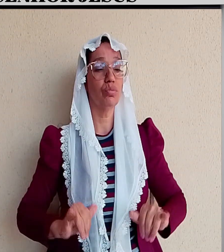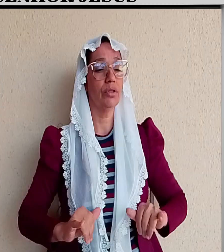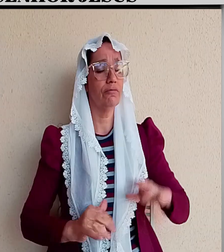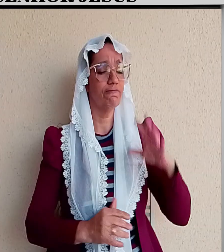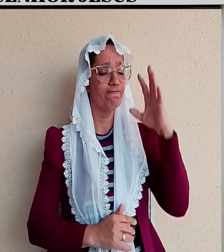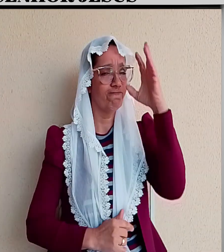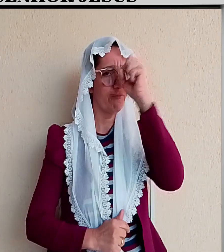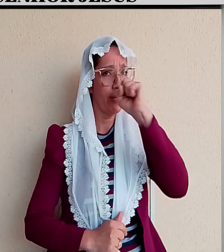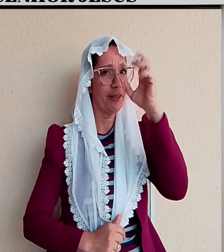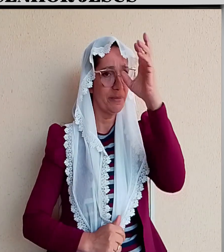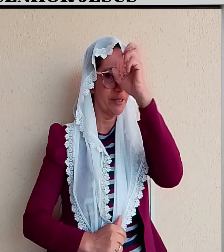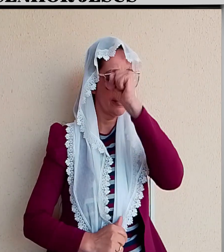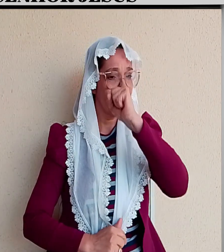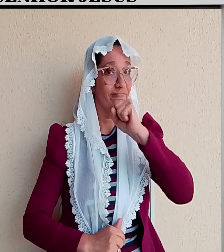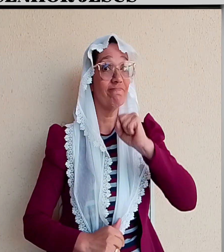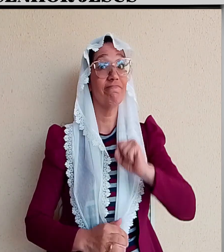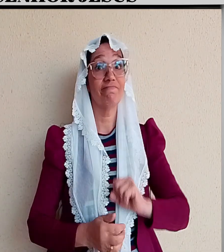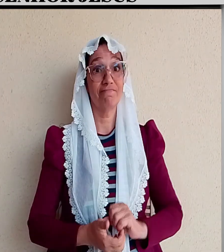que ser, glória a Jesus,